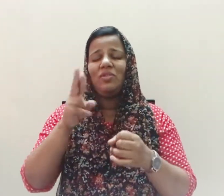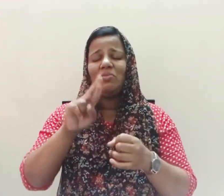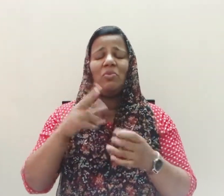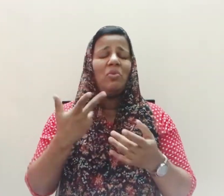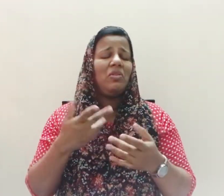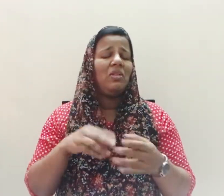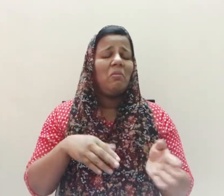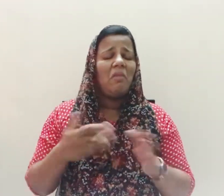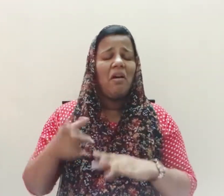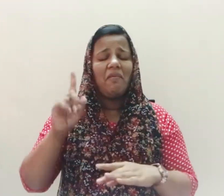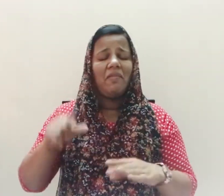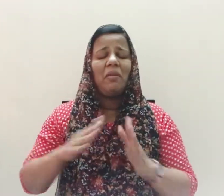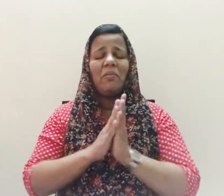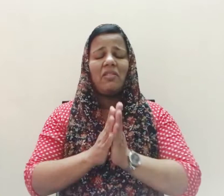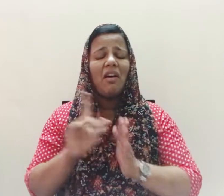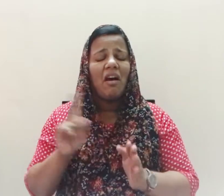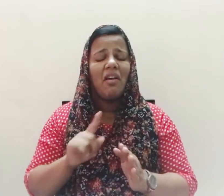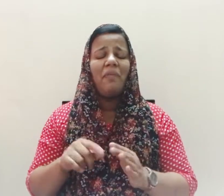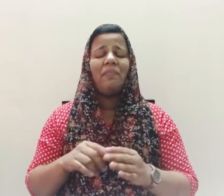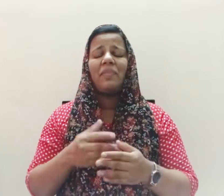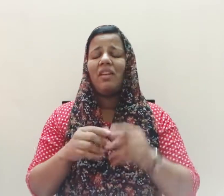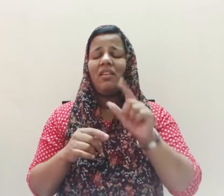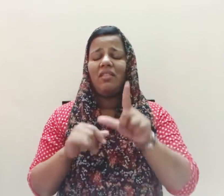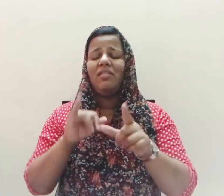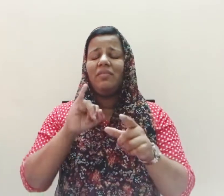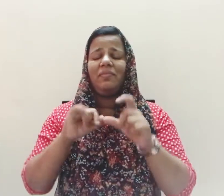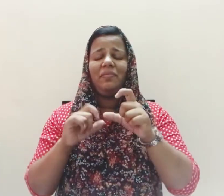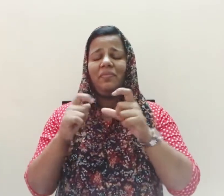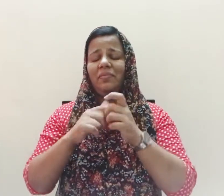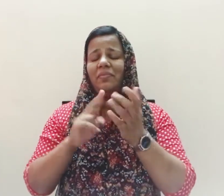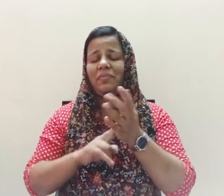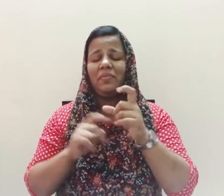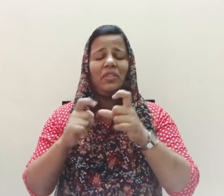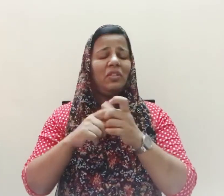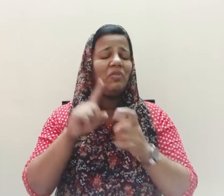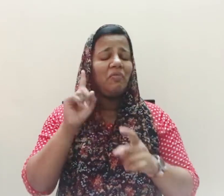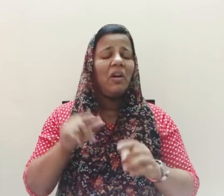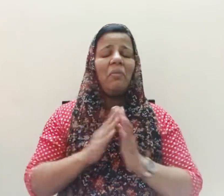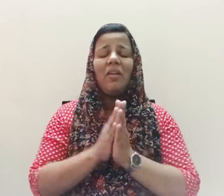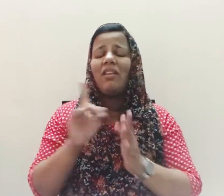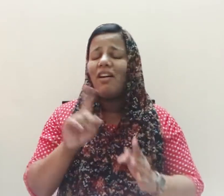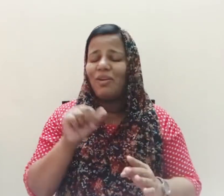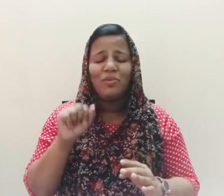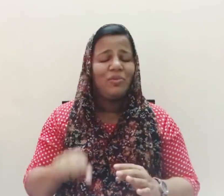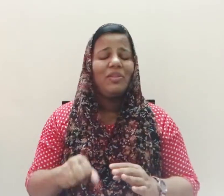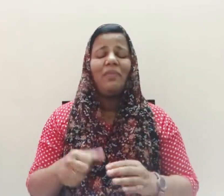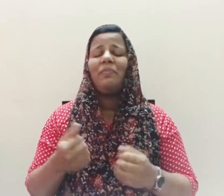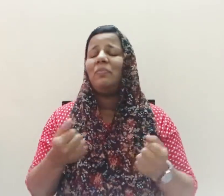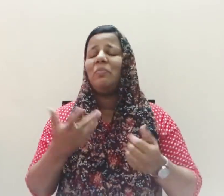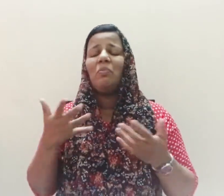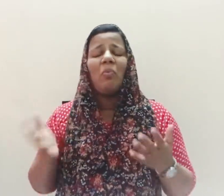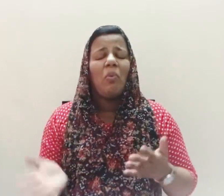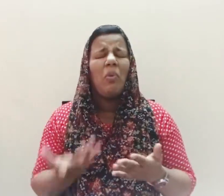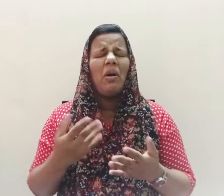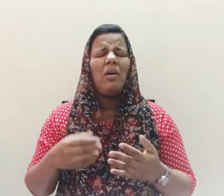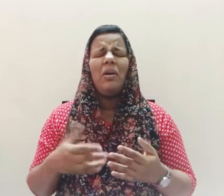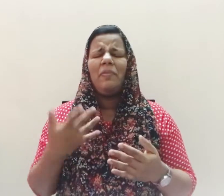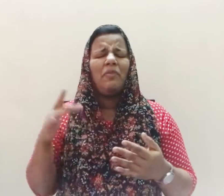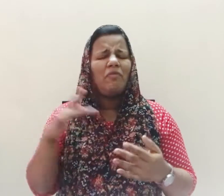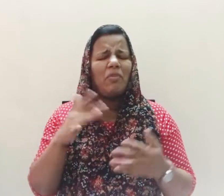അവർക്ക് വേണ്ടി കർത്താവ് അത്ഭുതം ചെയ്യണമേ. ലൈസൻസിന് വേണ്ടി പ്രാർത്ഥിച്ചുകൊണ്ടിരിക്കുന്നവരുണ്ട്, അവർക്ക് വേണ്ടി കർത്താവ് അത്ഭുതം ചെയ്യണമേ. ട്രാവൽ ഡോക്യുമെൻറ്റുകൾക്ക് വേണ്ടി